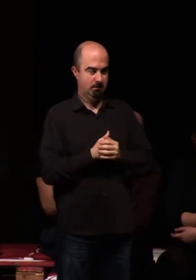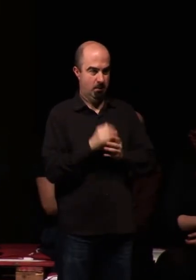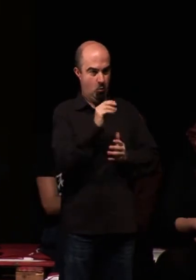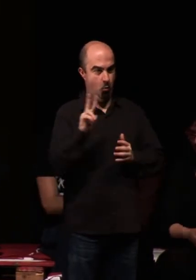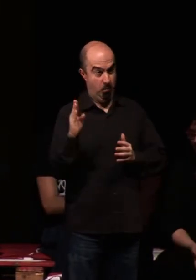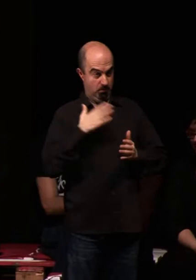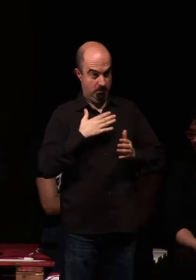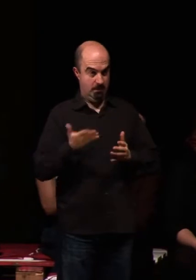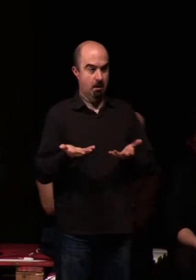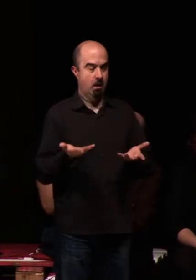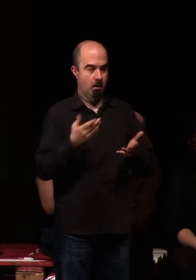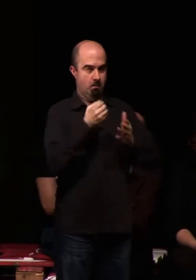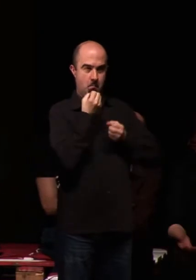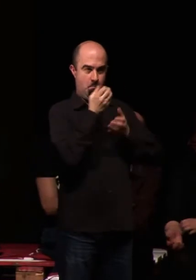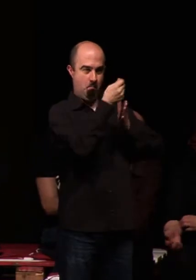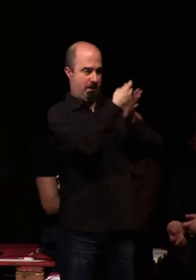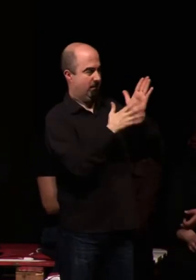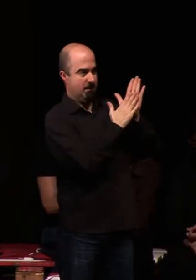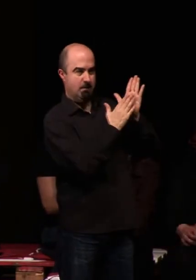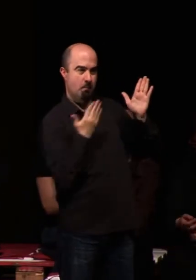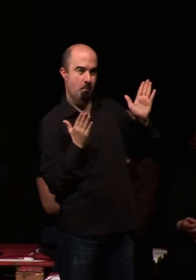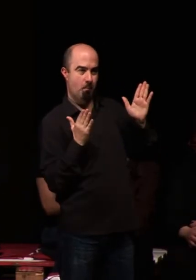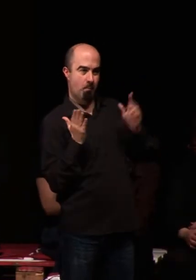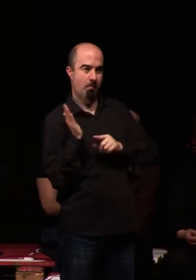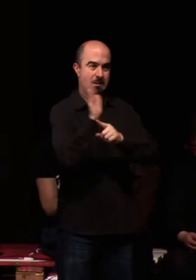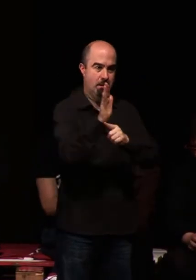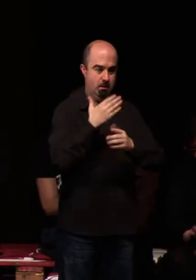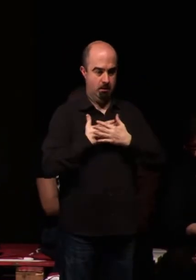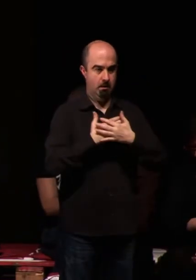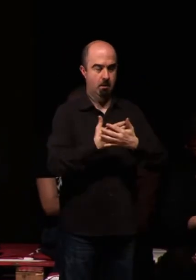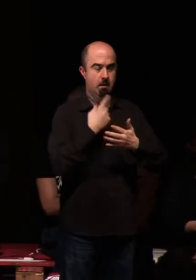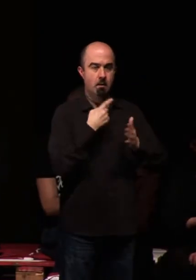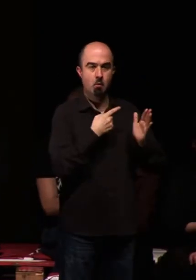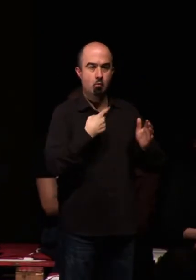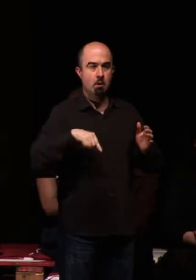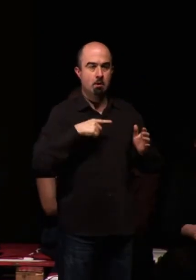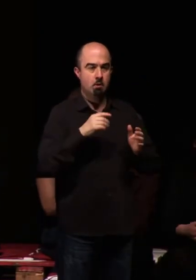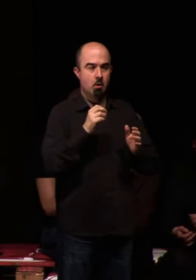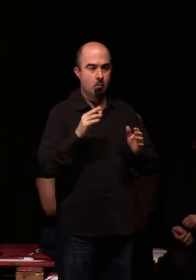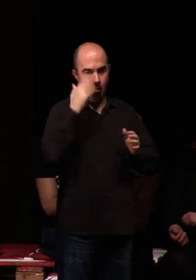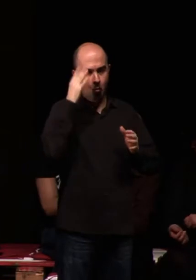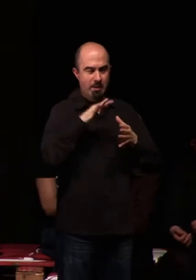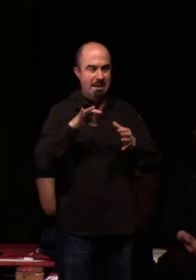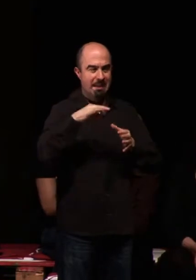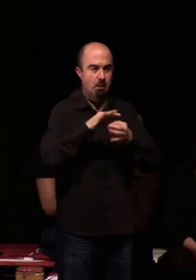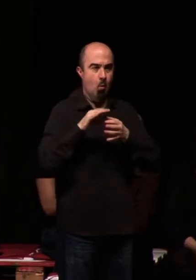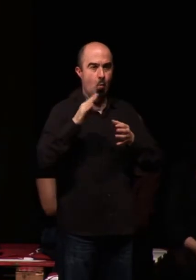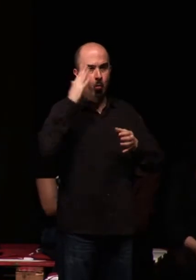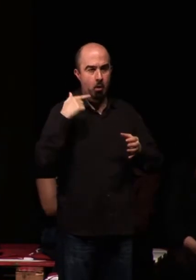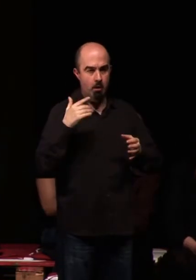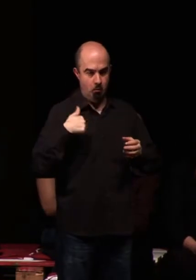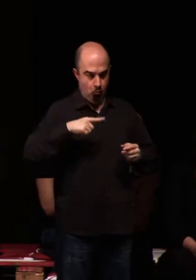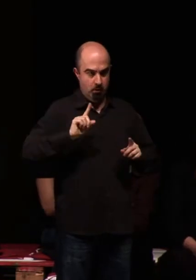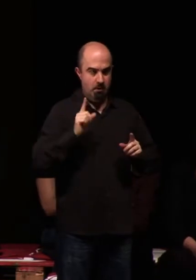CUP, el manifest que presentava aquelles candidatures deia: nosaltres no som la Unitat Popular. La Unitat Popular està per fer.